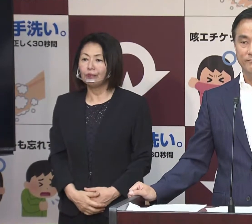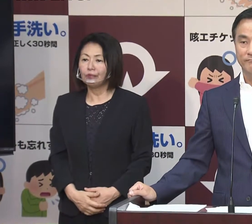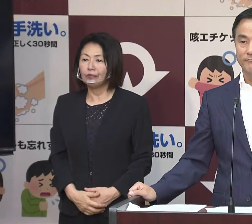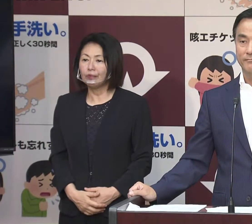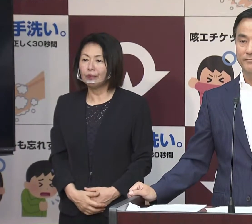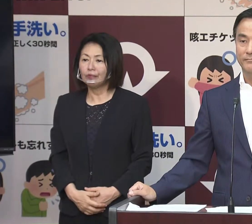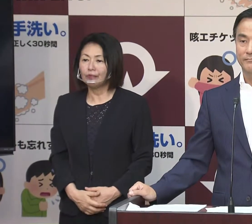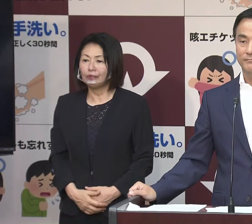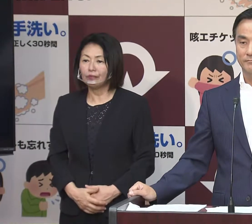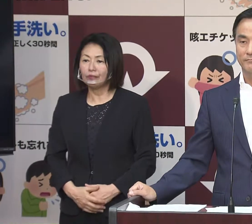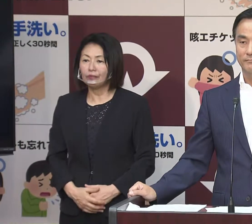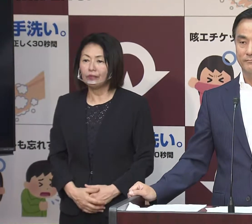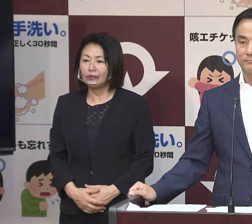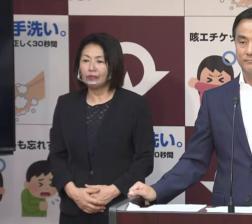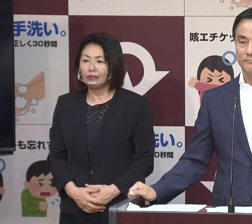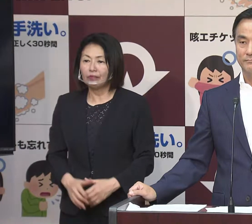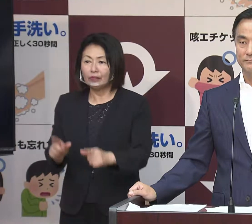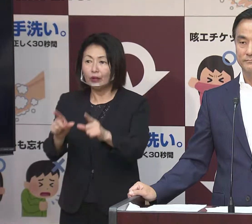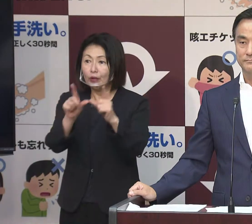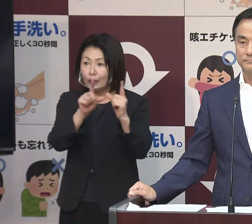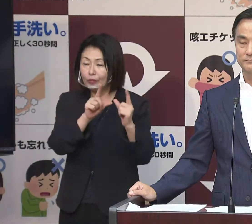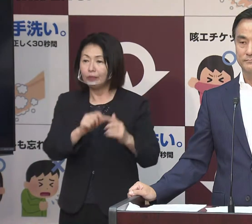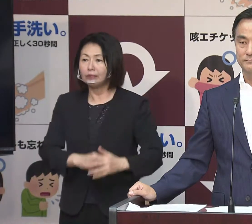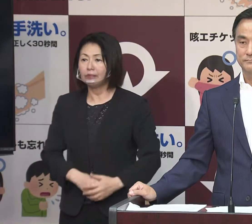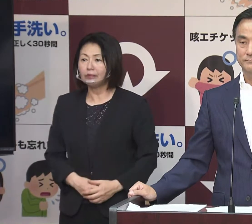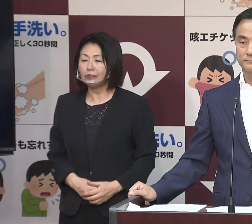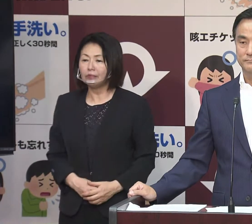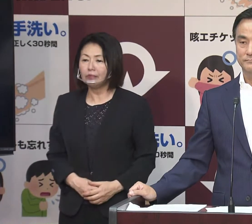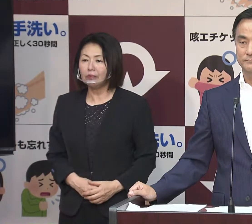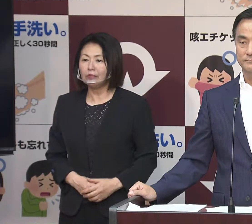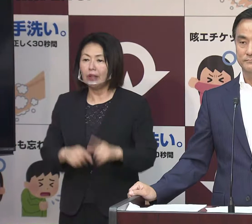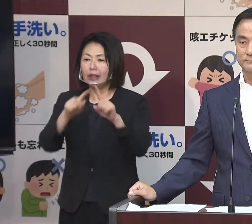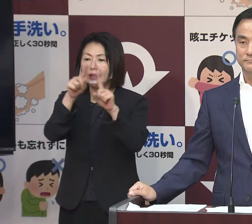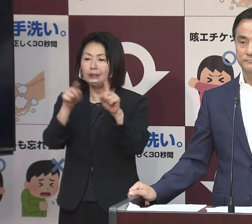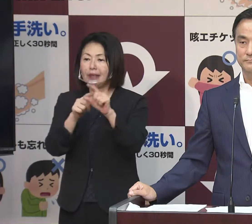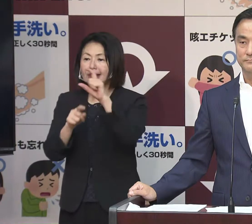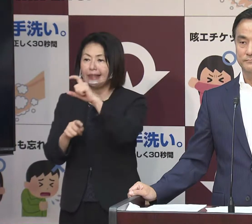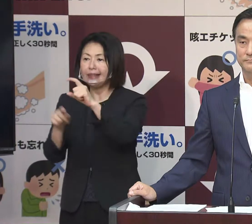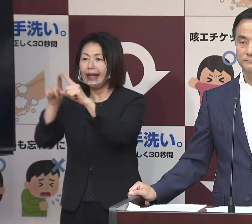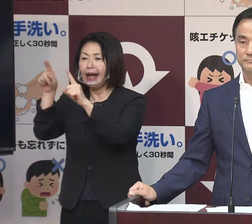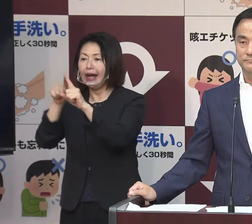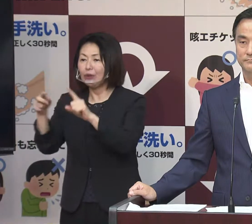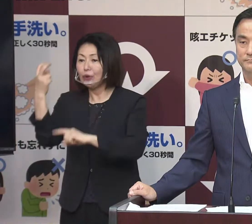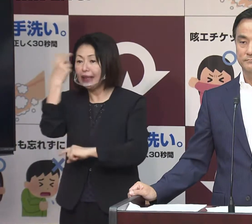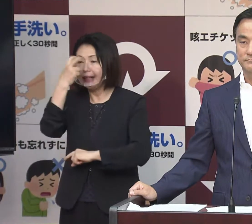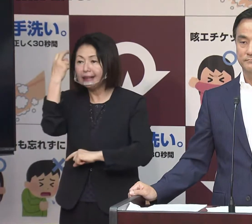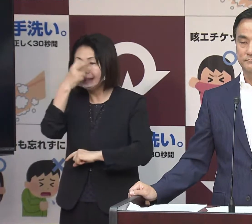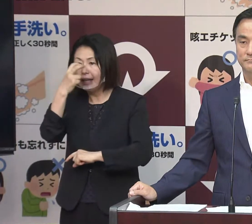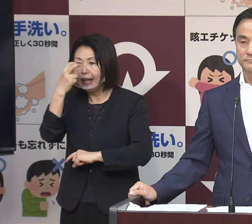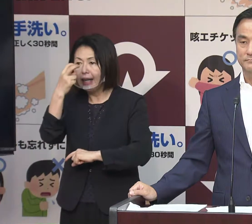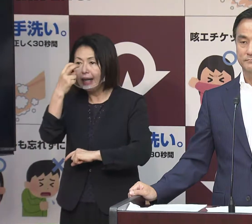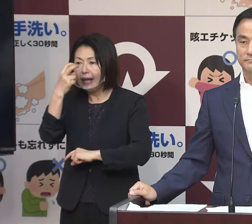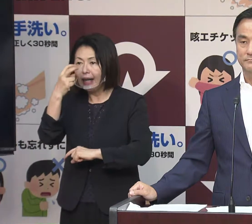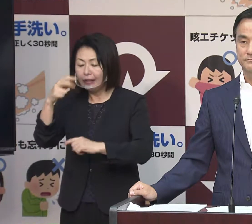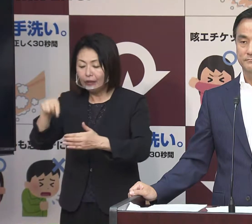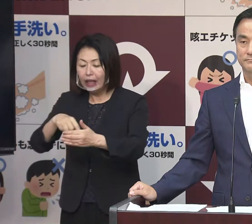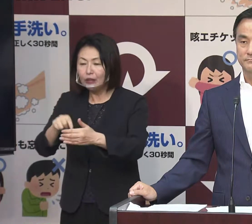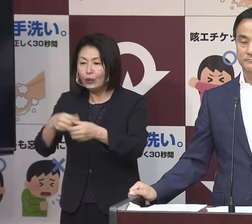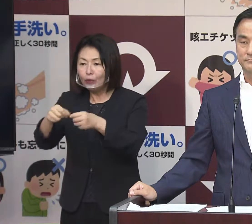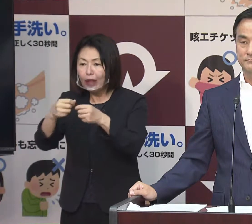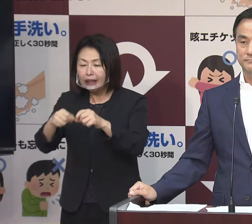朝日新聞の伊藤です。今の PCR 検査の話をもっと詳しくお聞かせいただきたいん